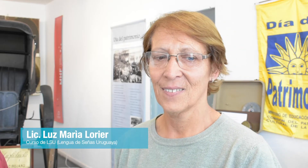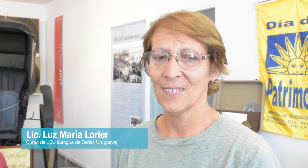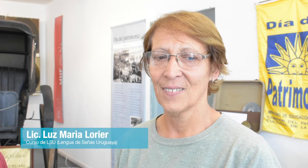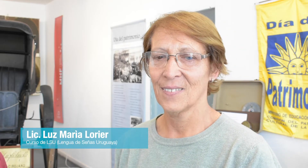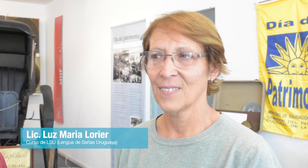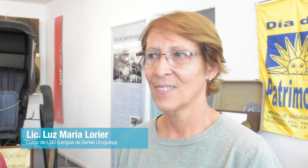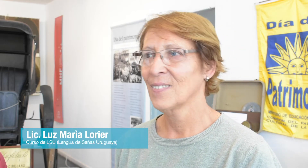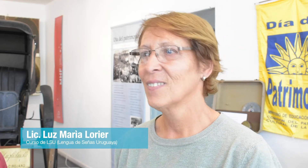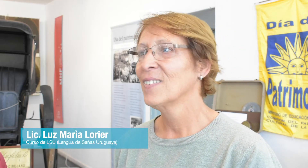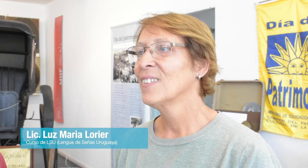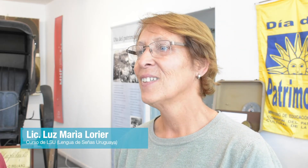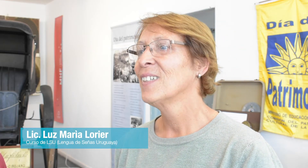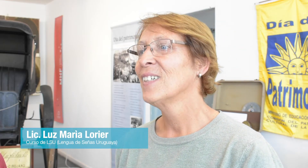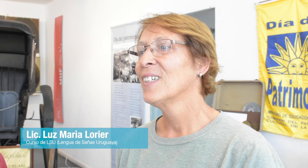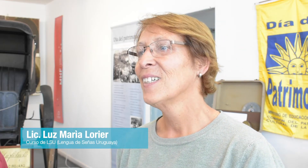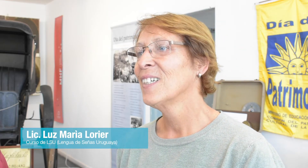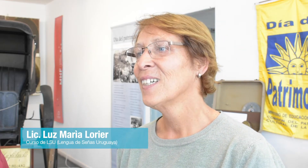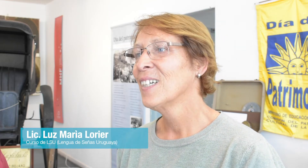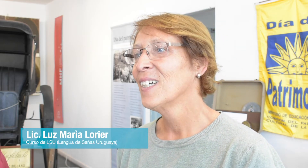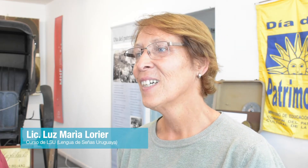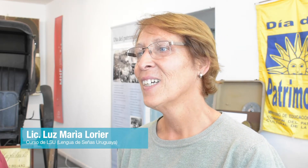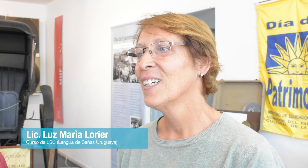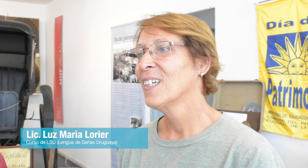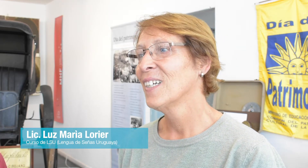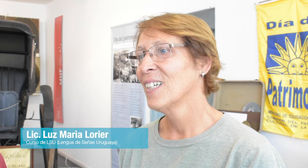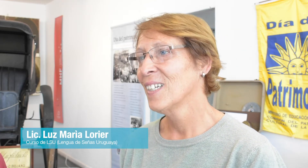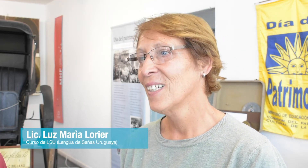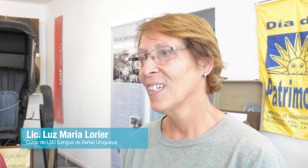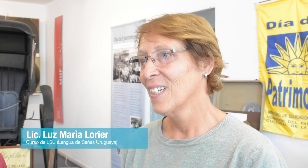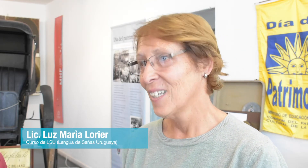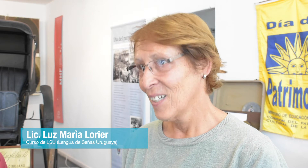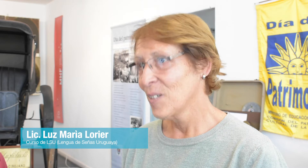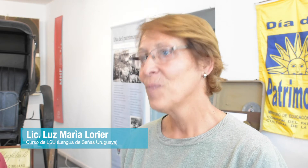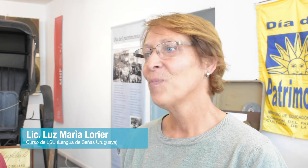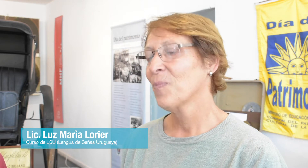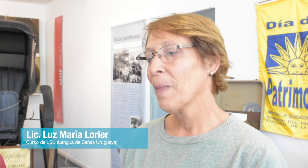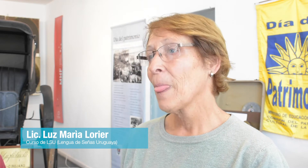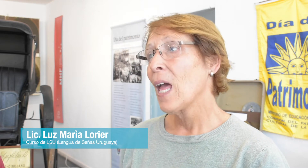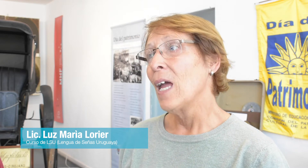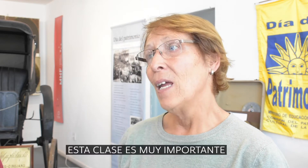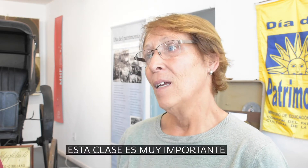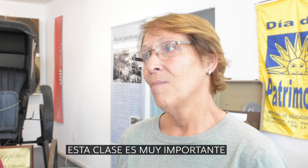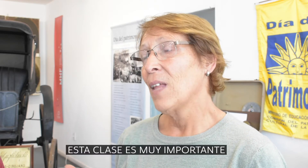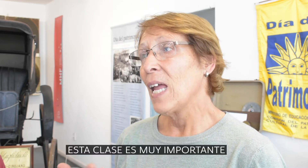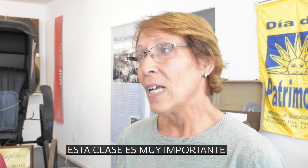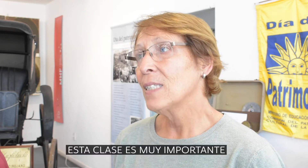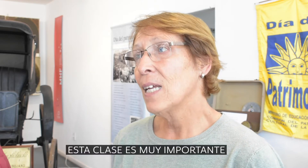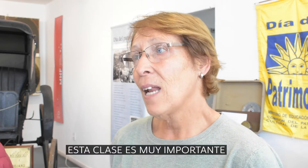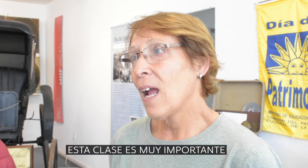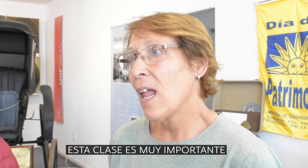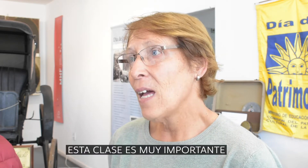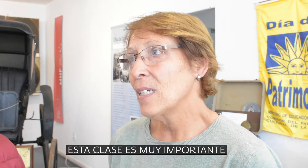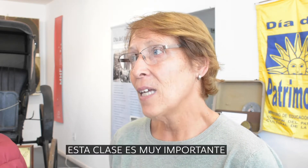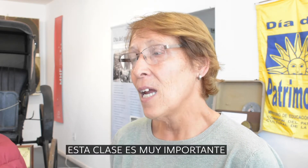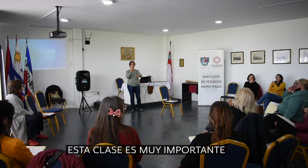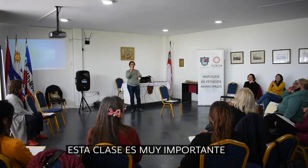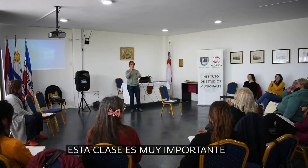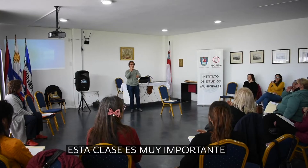Luz, ¿cómo se está llevando a cabo el curso en el día de hoy? Esta clase es muy